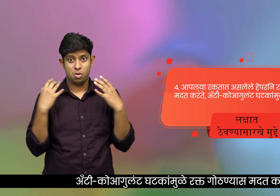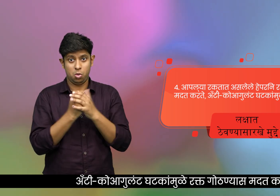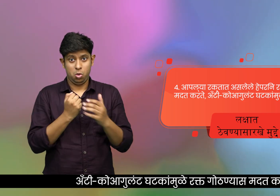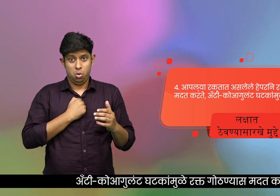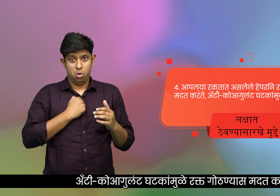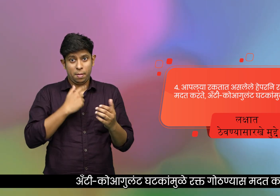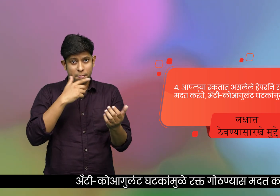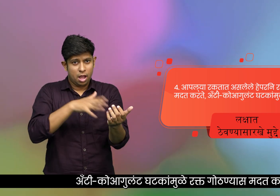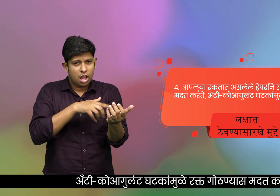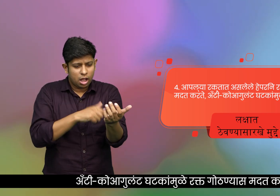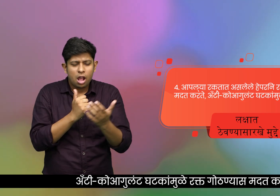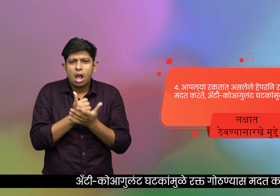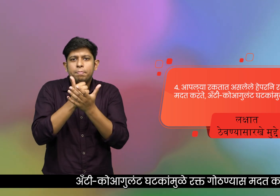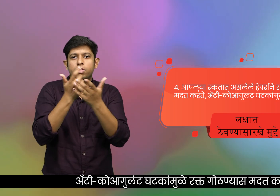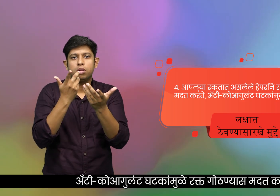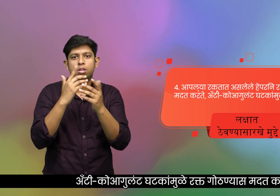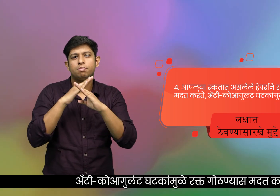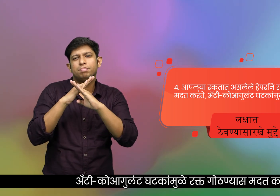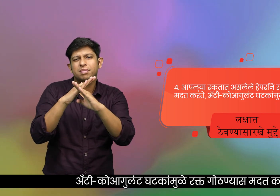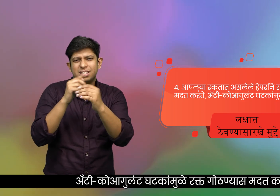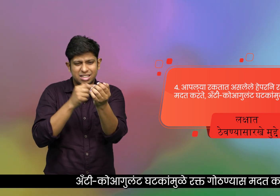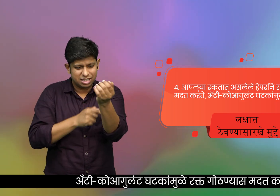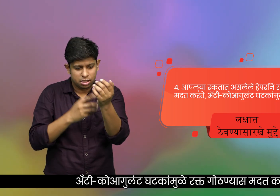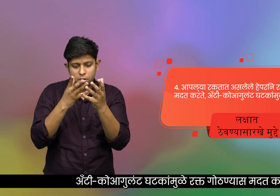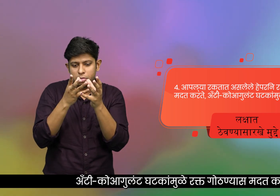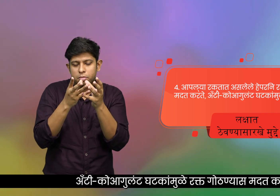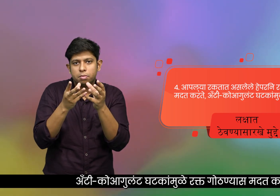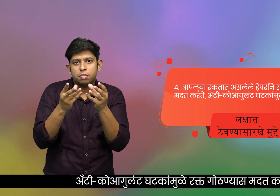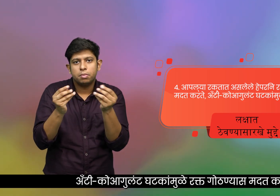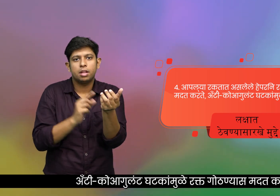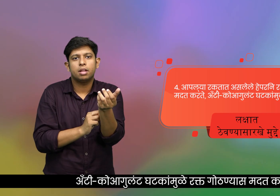अँटीकोगुलेंट घटकांमुळे रक्त गोठण्यास मदत करते.